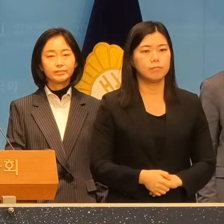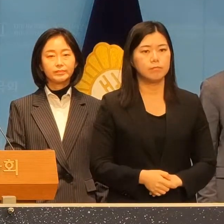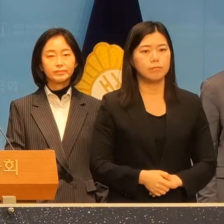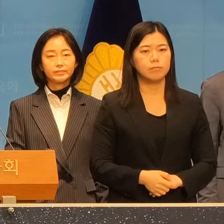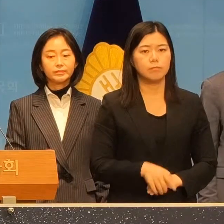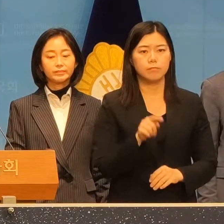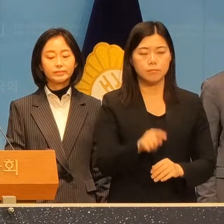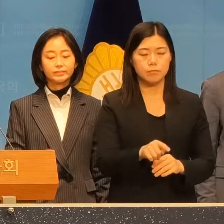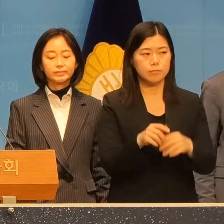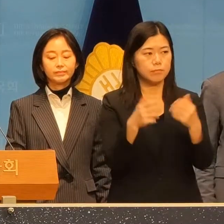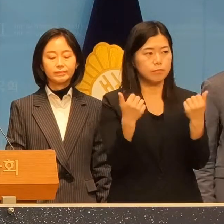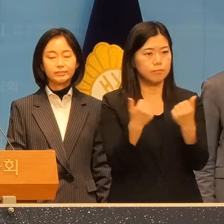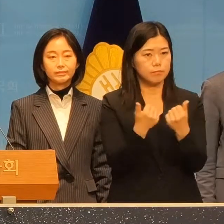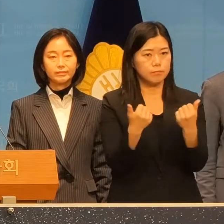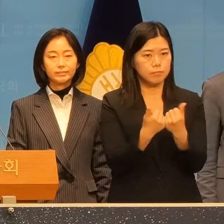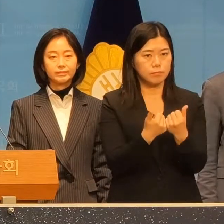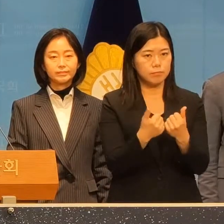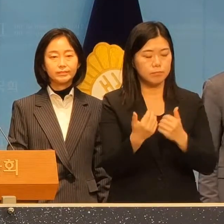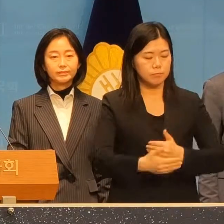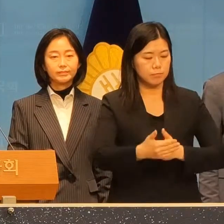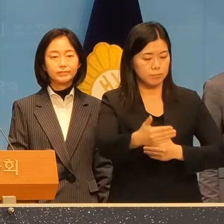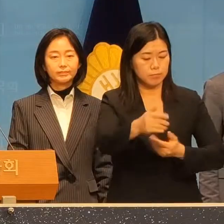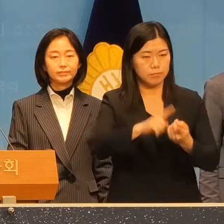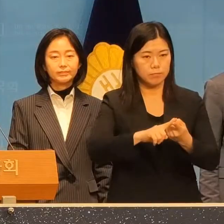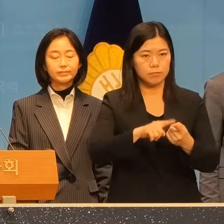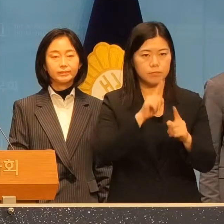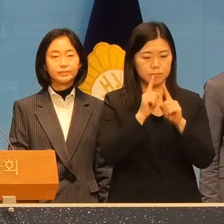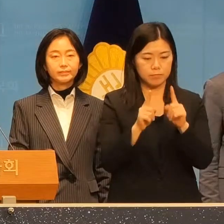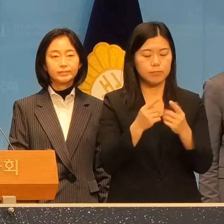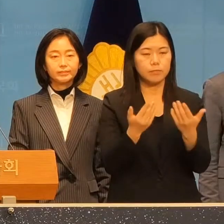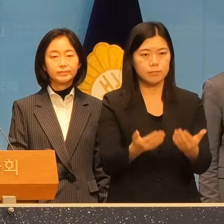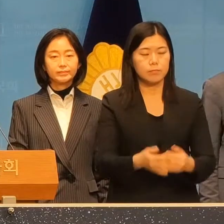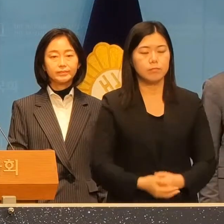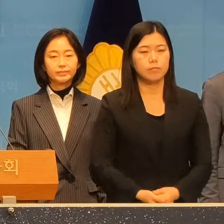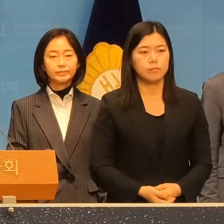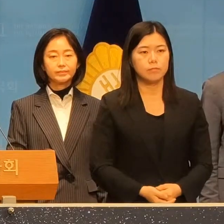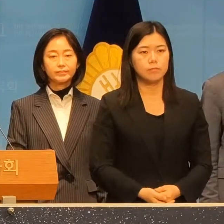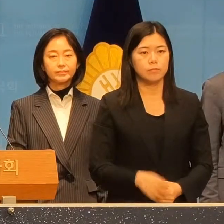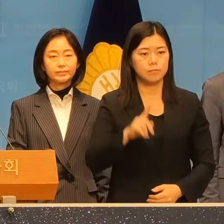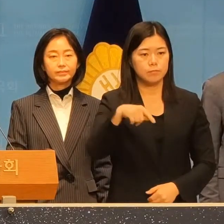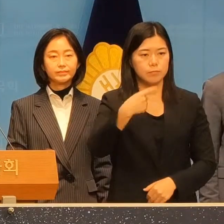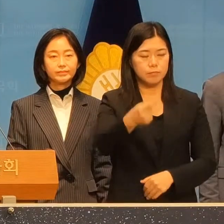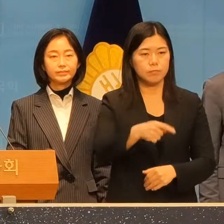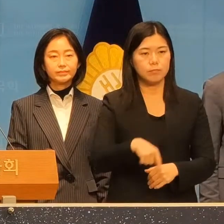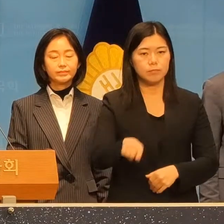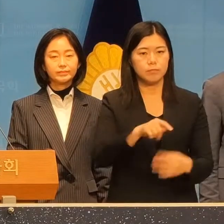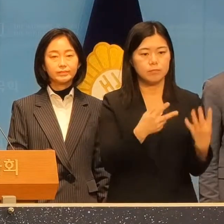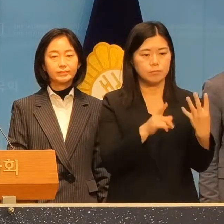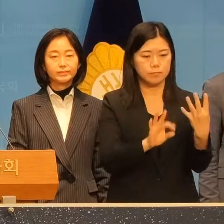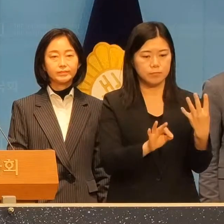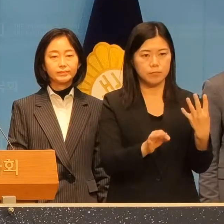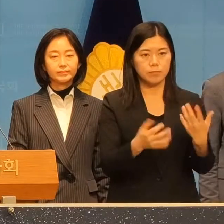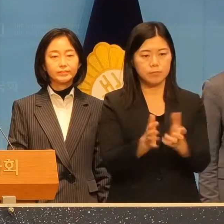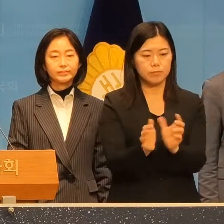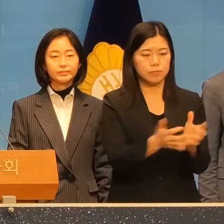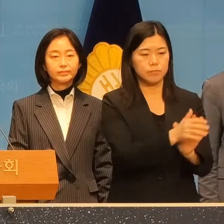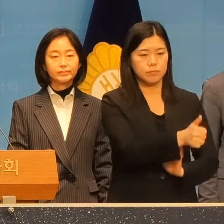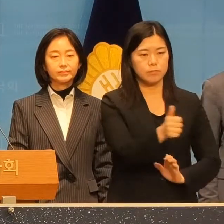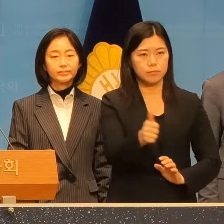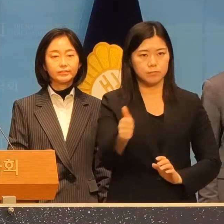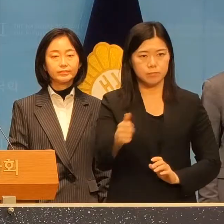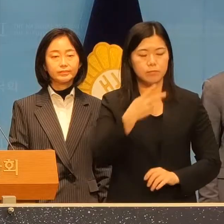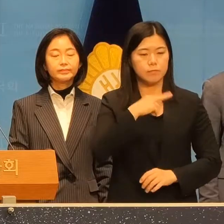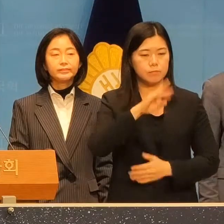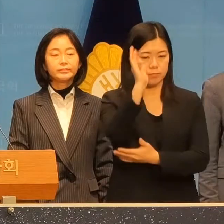연석회의 출범 준비 경과에 대해 제가 말씀드린 뒤 개혁진보사당의 당 대표님들께서 2분씩